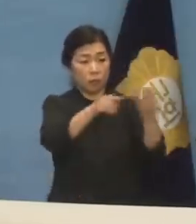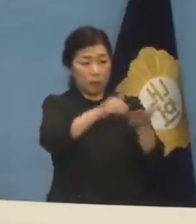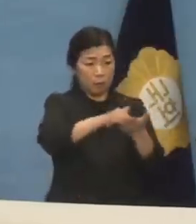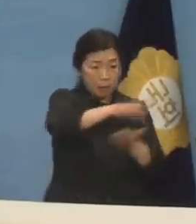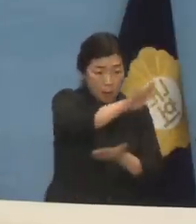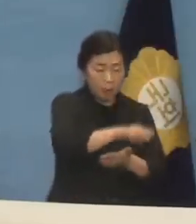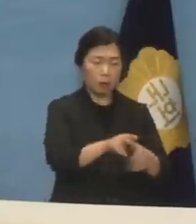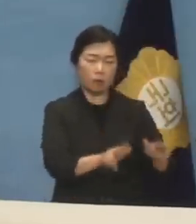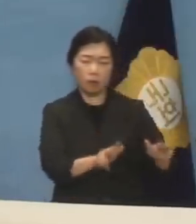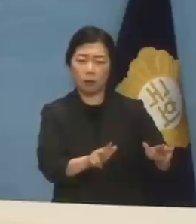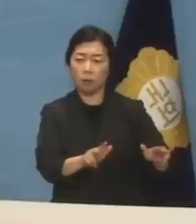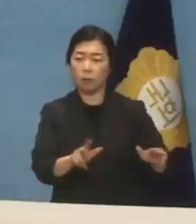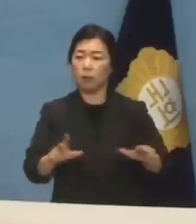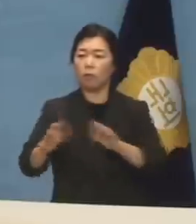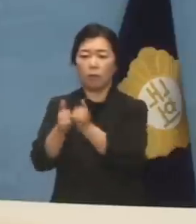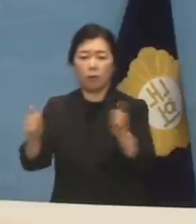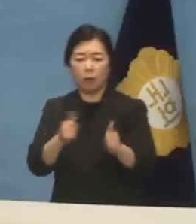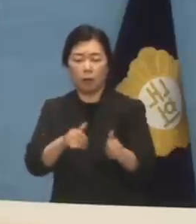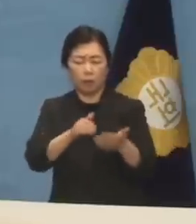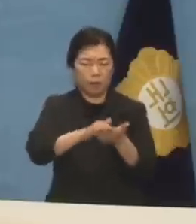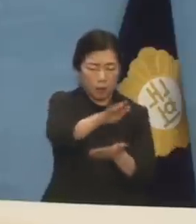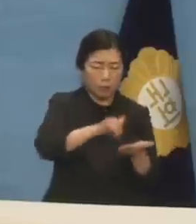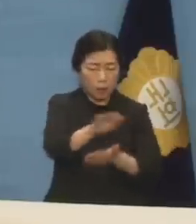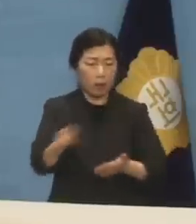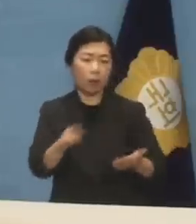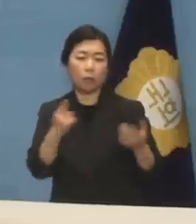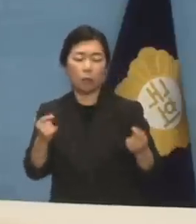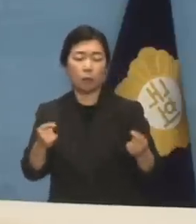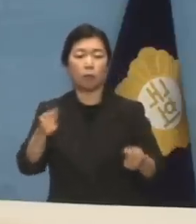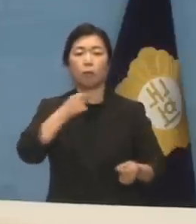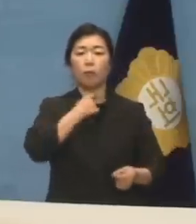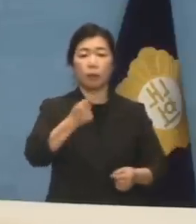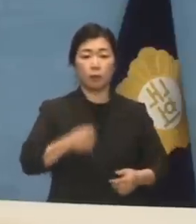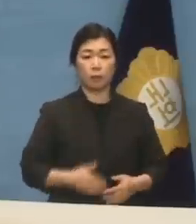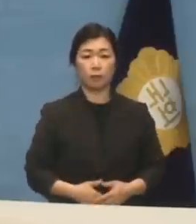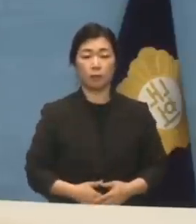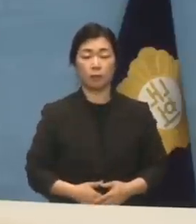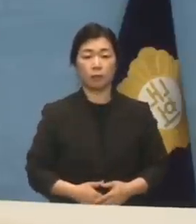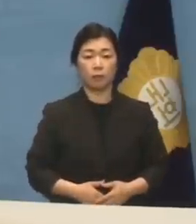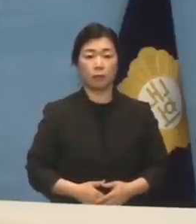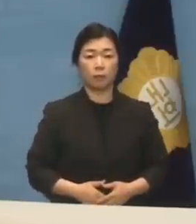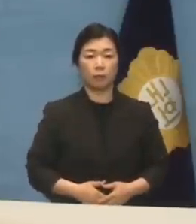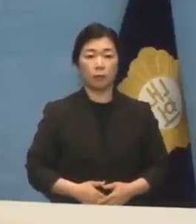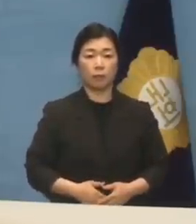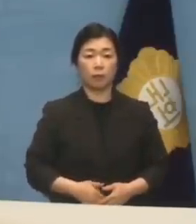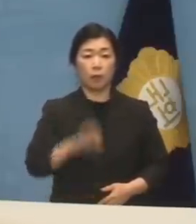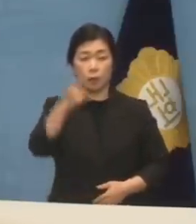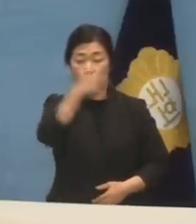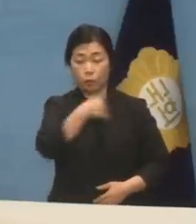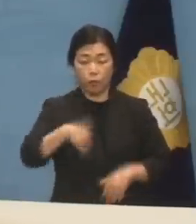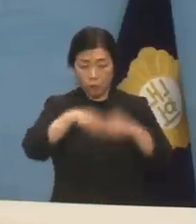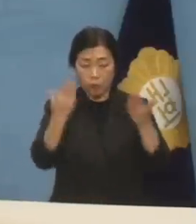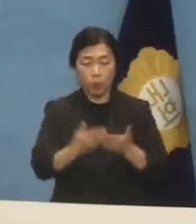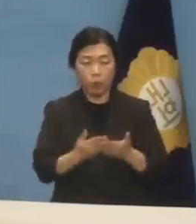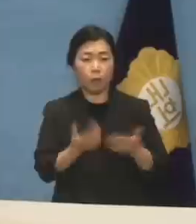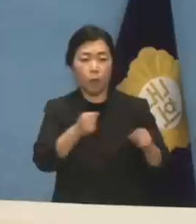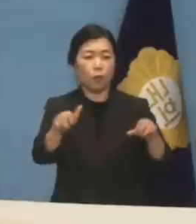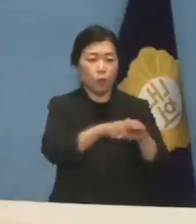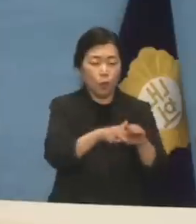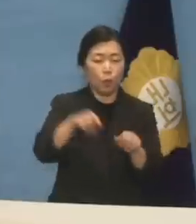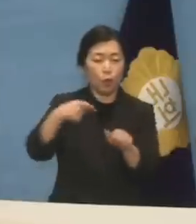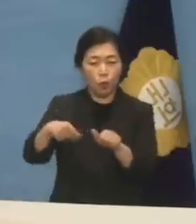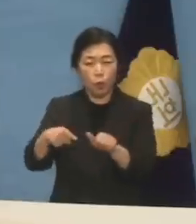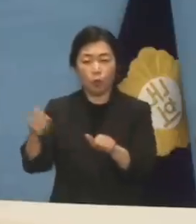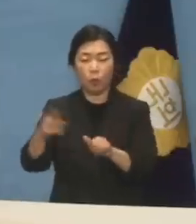이제 움직일 수 없는 이 나라 국민의 당연한 요구가 되고 있습니다. 천주교 정의구현 전국 사제단을 비롯해서